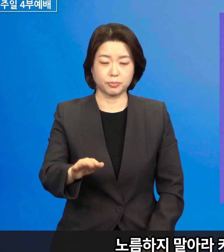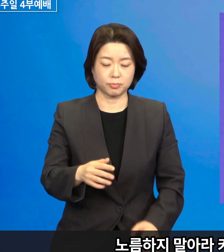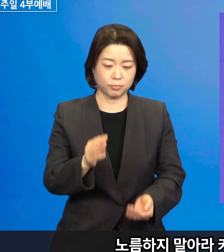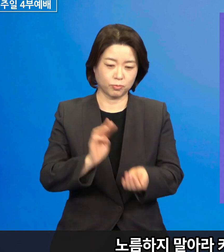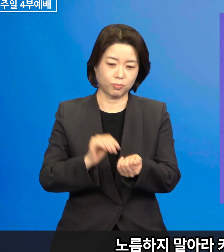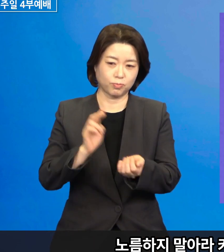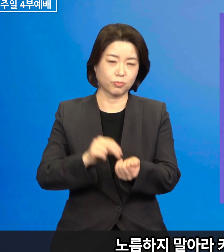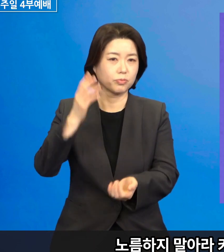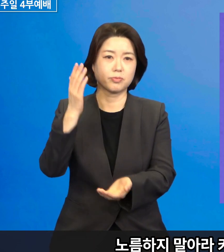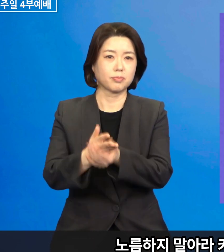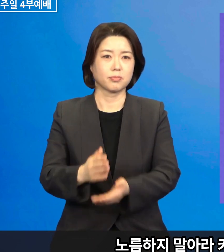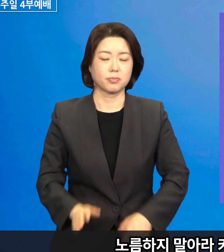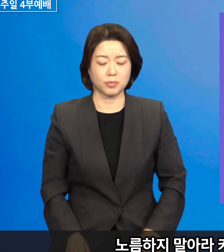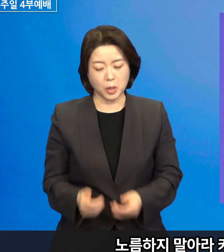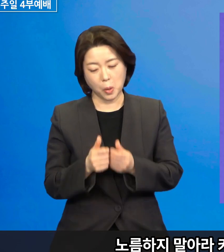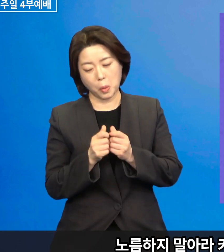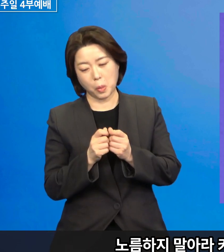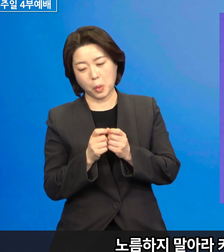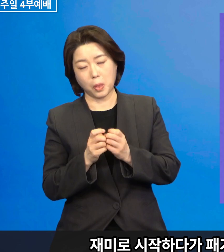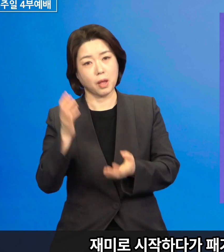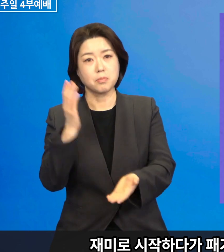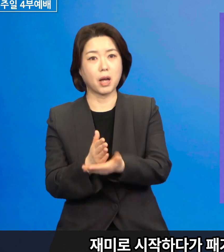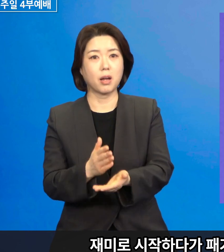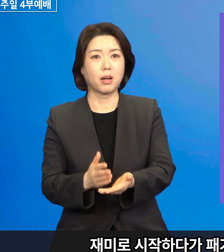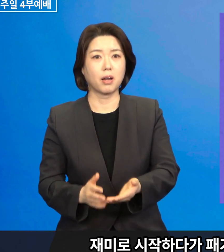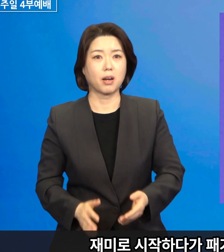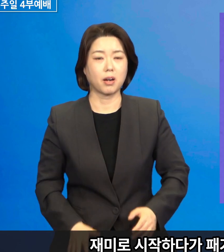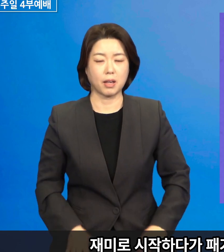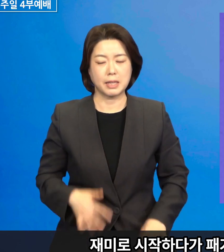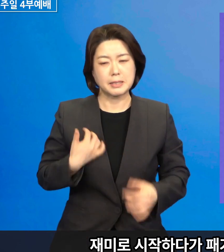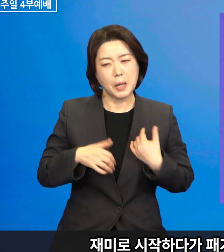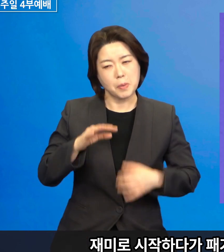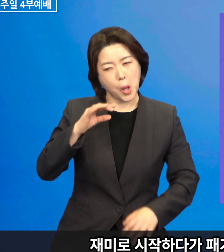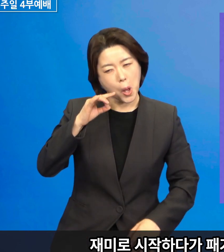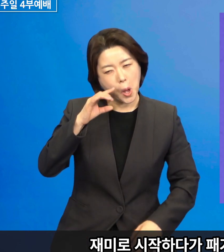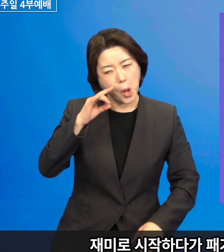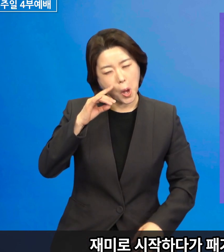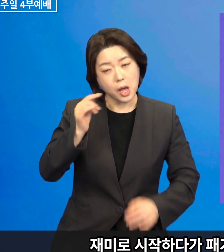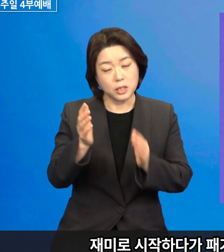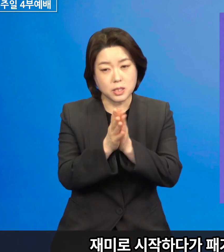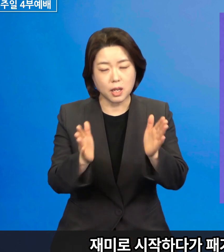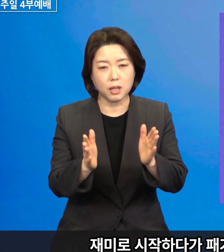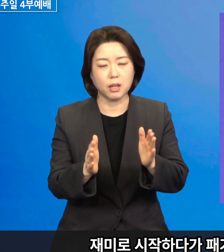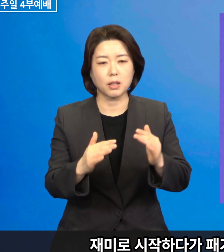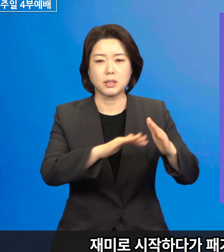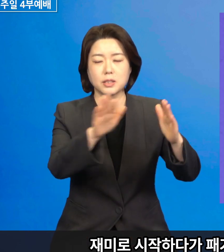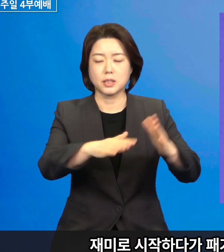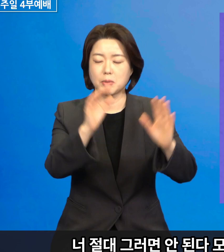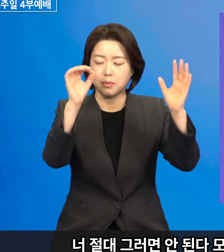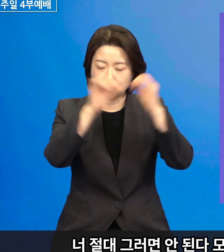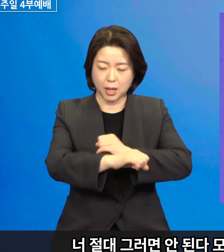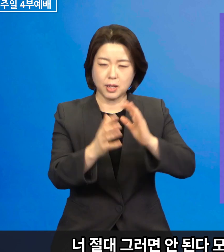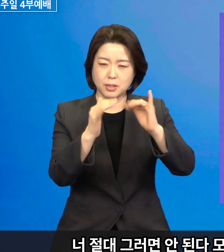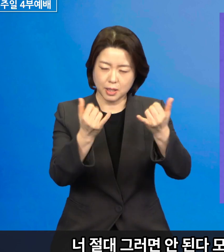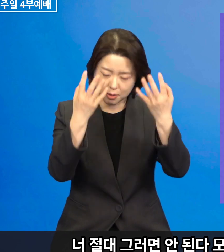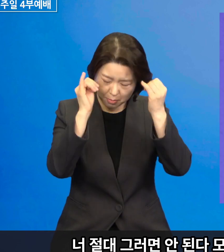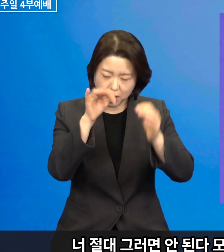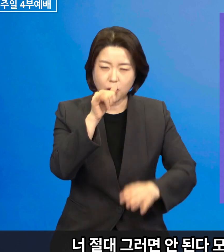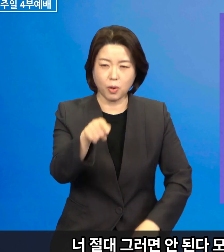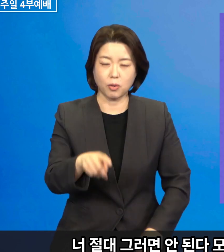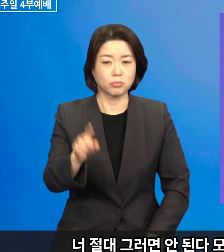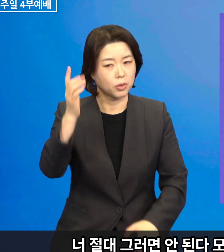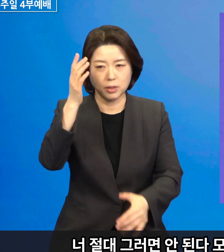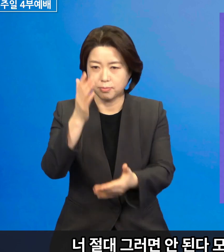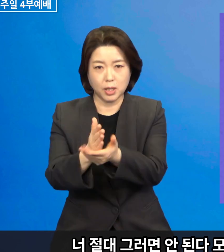말아라. 카드게임 하지 말아라. 재미로 시작하다가 패가 망신한 사람들이 있다. 너 절대 그러면 안